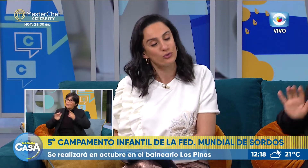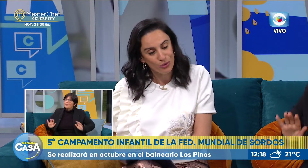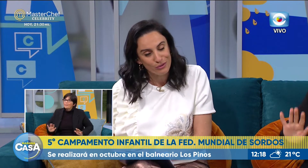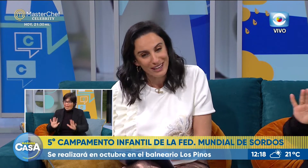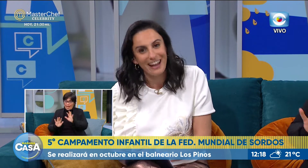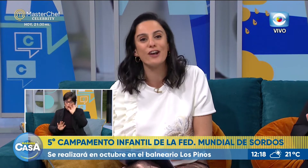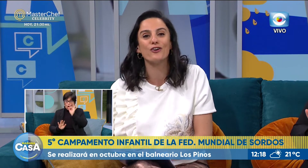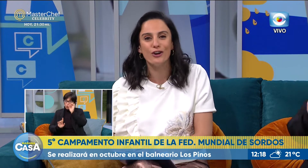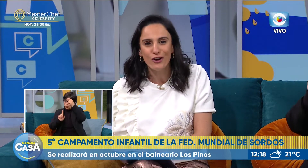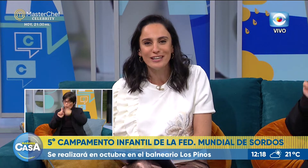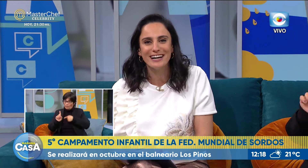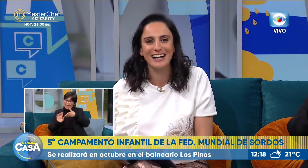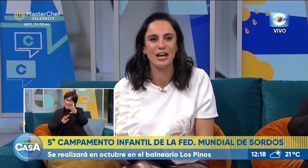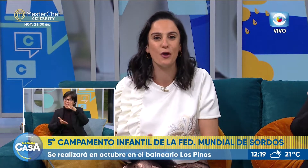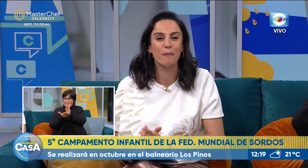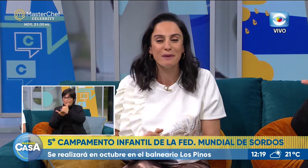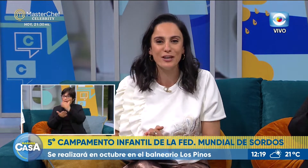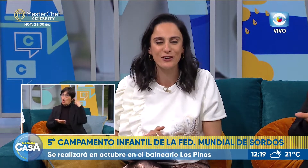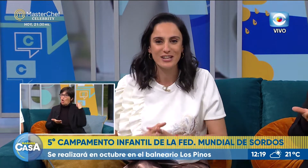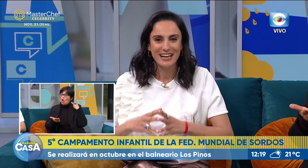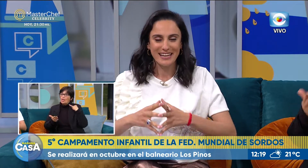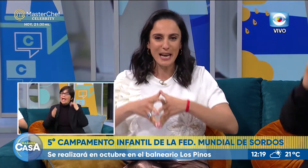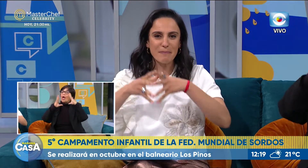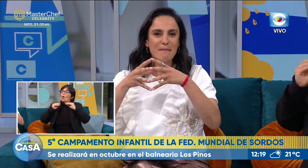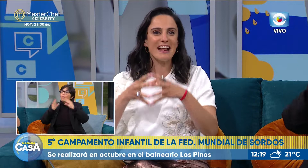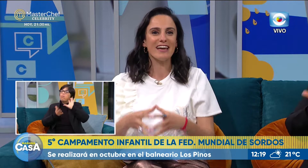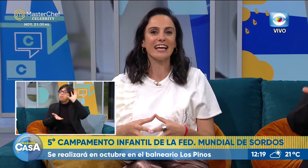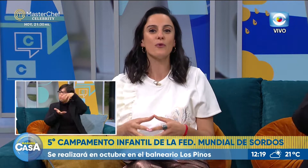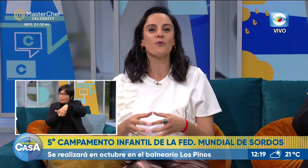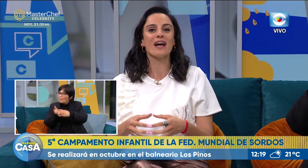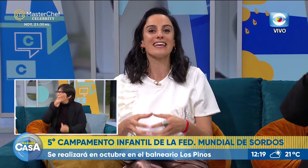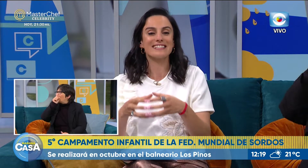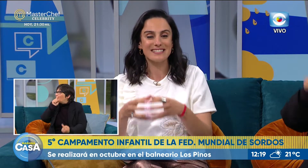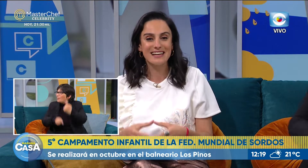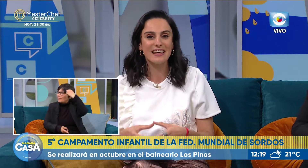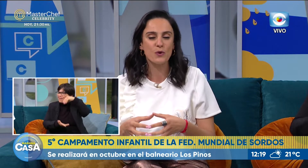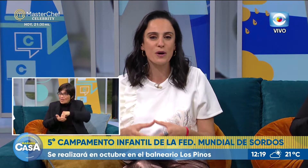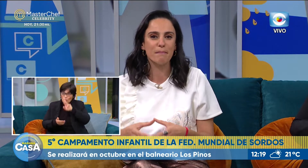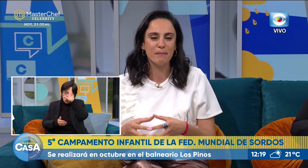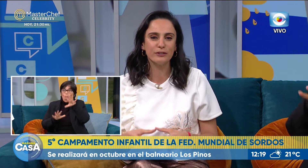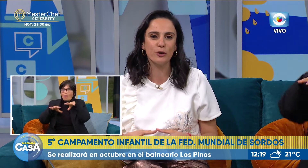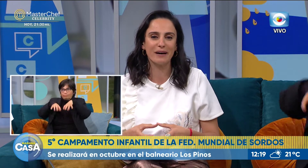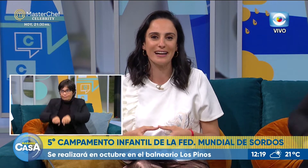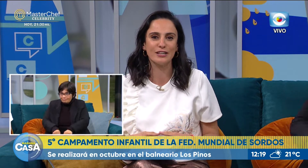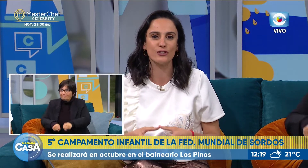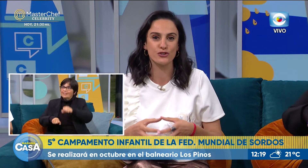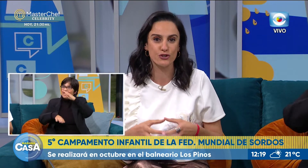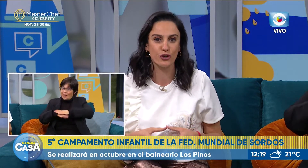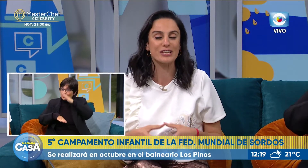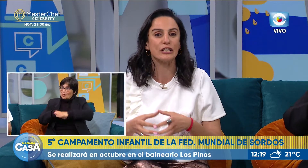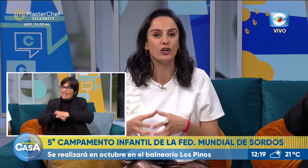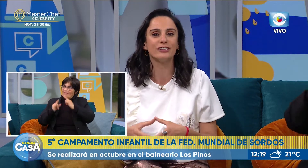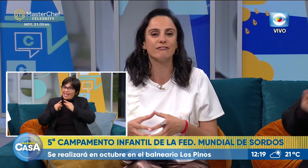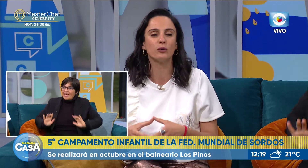en octubre, en Colonia, en Los Pinos y es la primera vez que Uruguay es sede de un campamento para niños